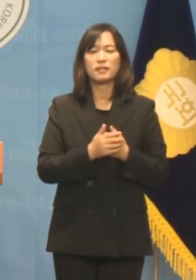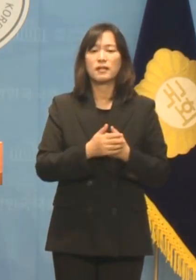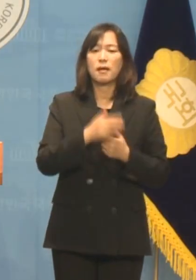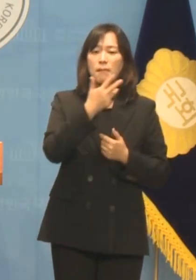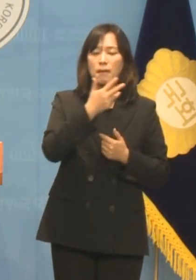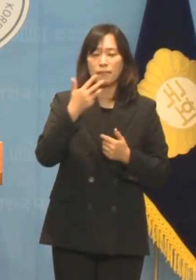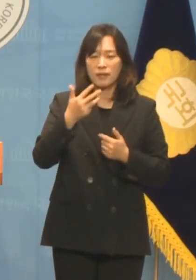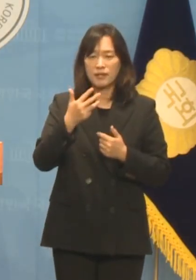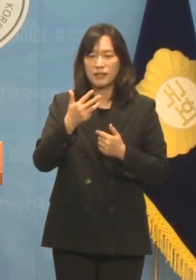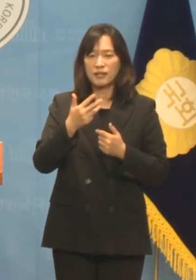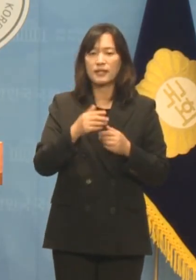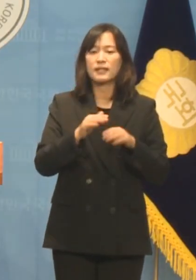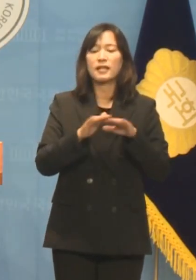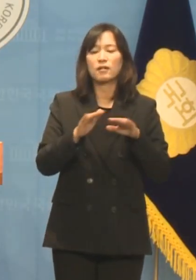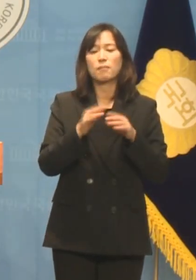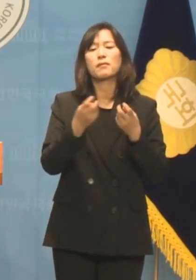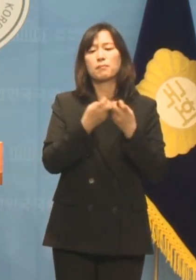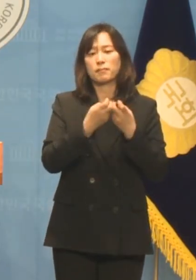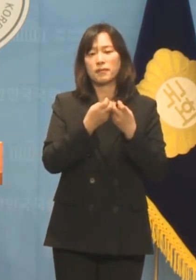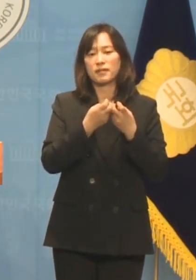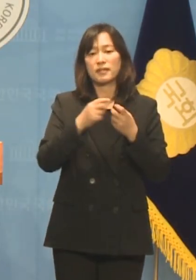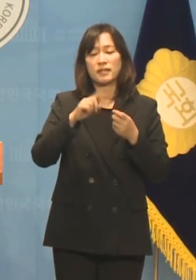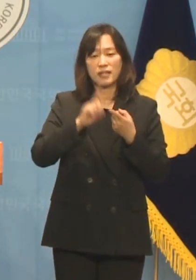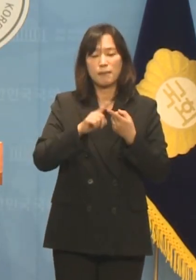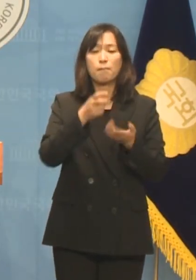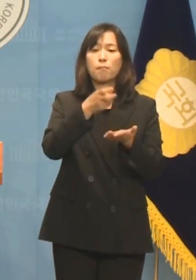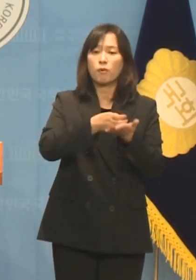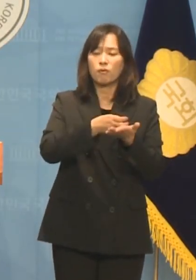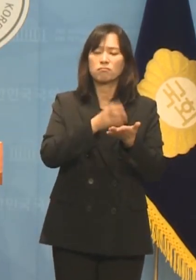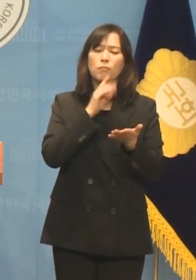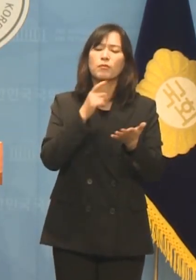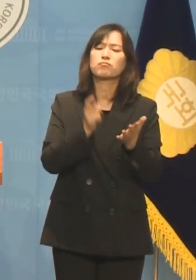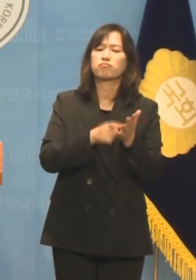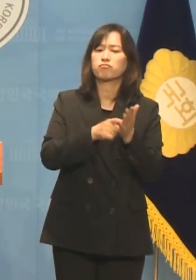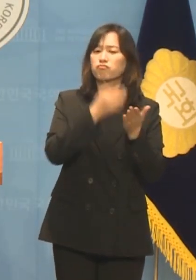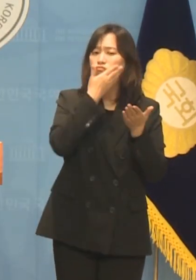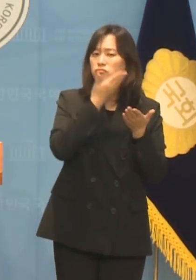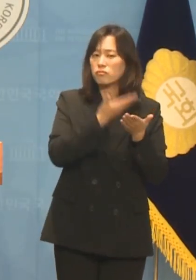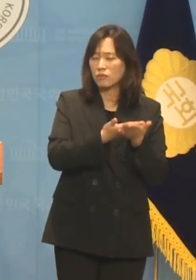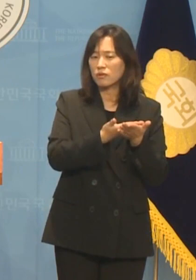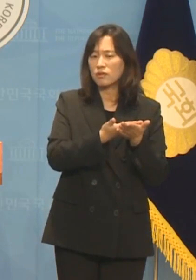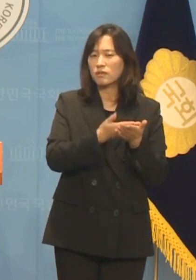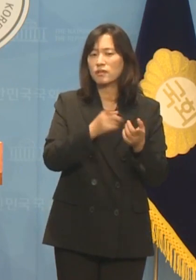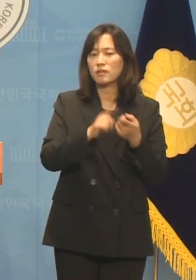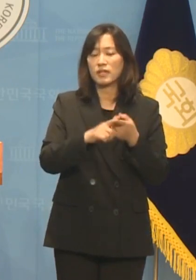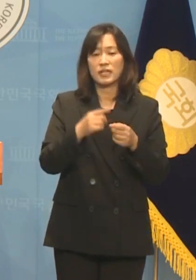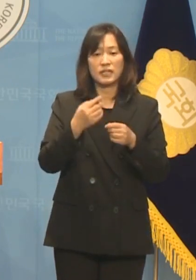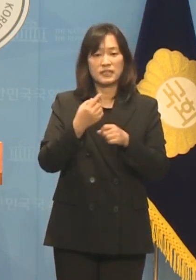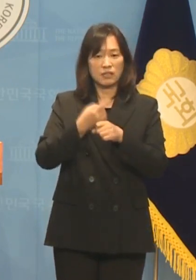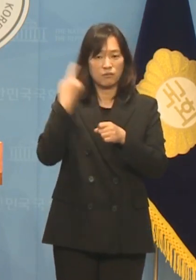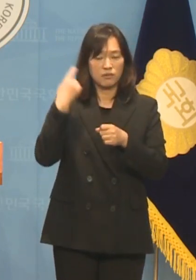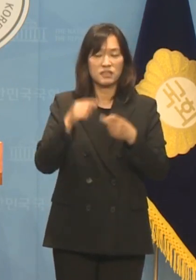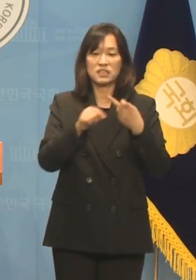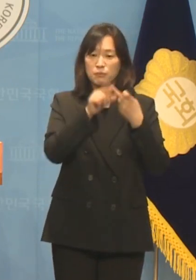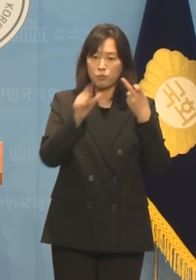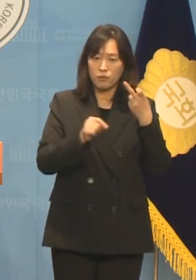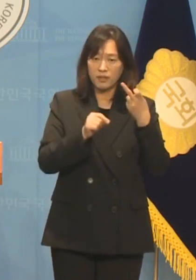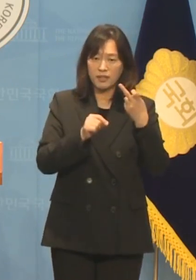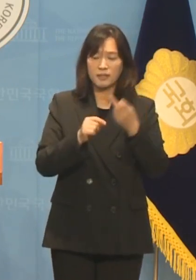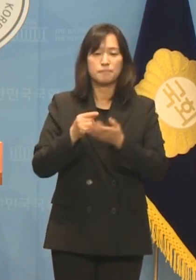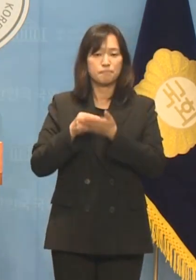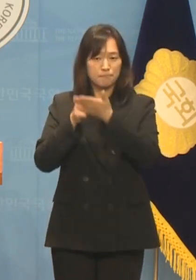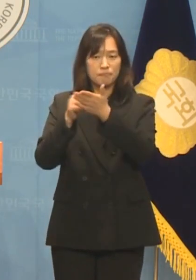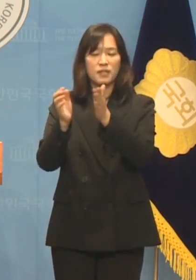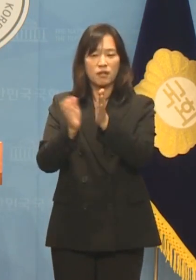대책의 후속 입법입니다. 그 시급성과 중요도를 감안해서 지난해 11월에 소위에 상정된